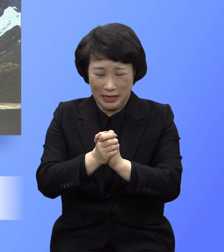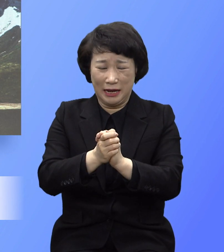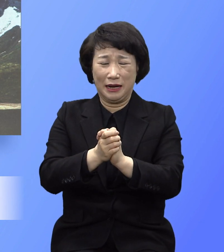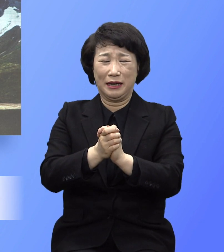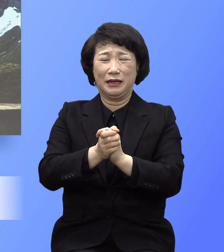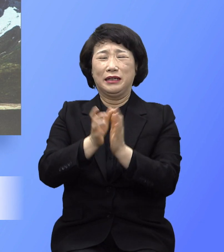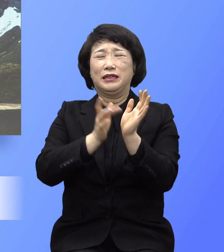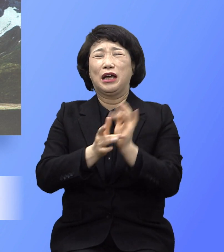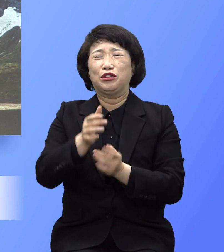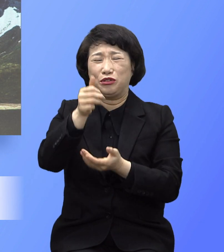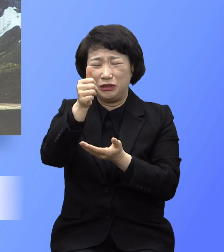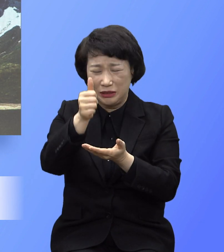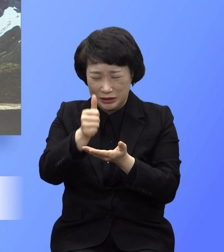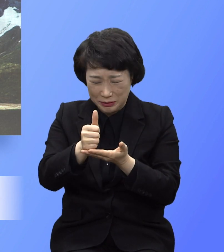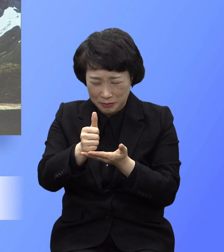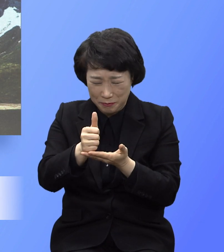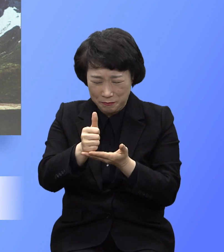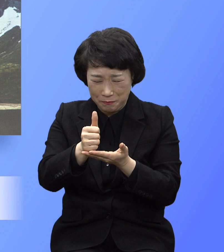예수님,